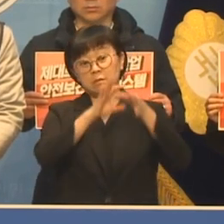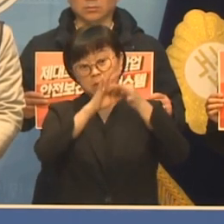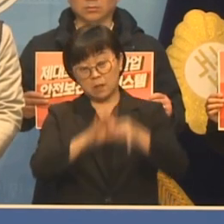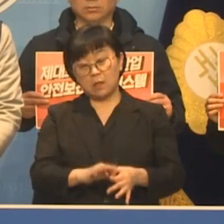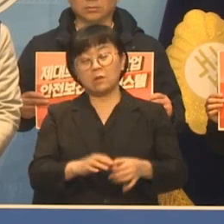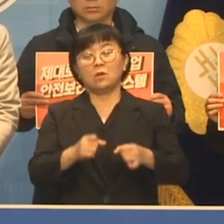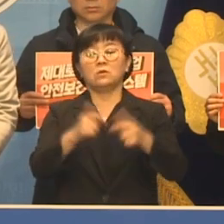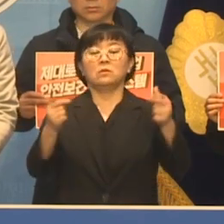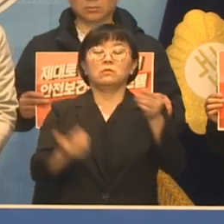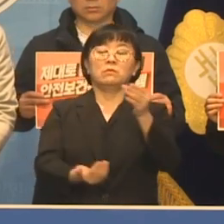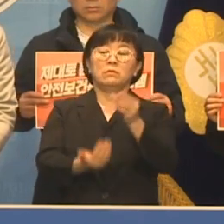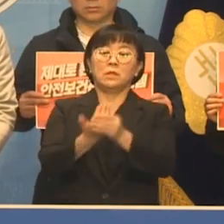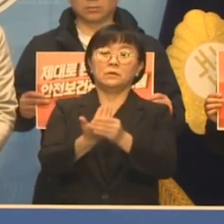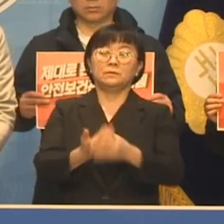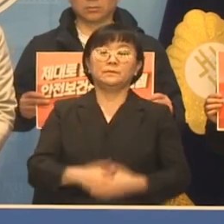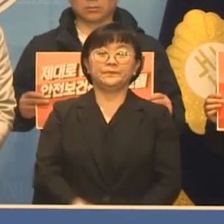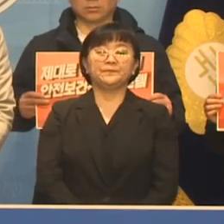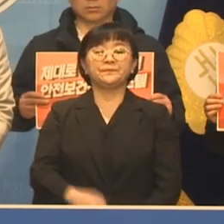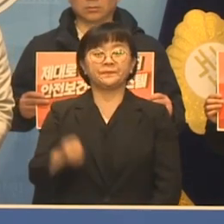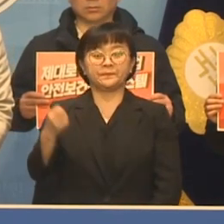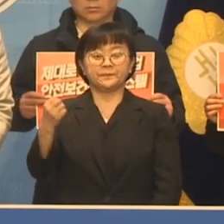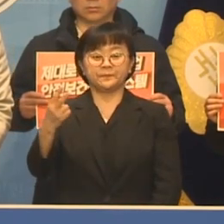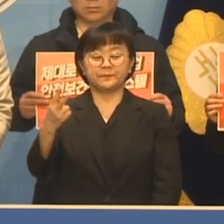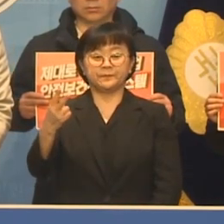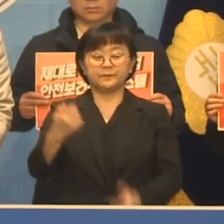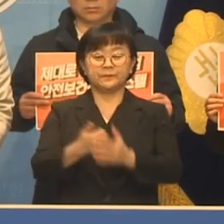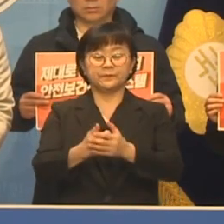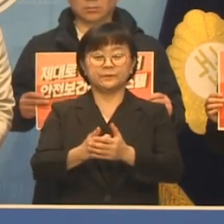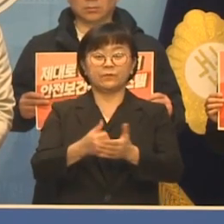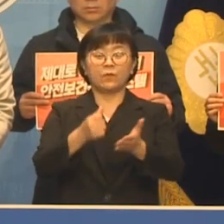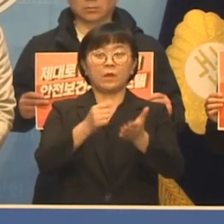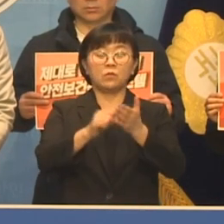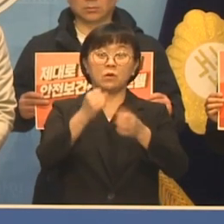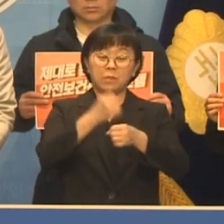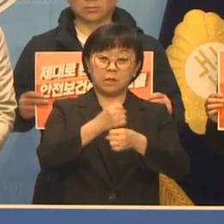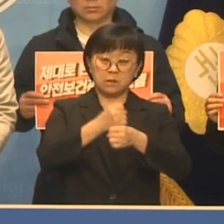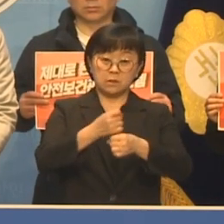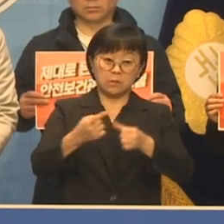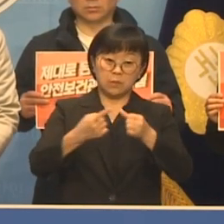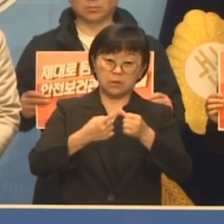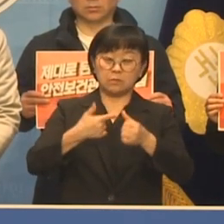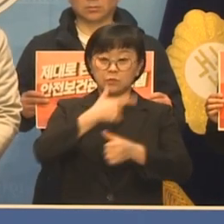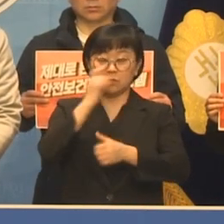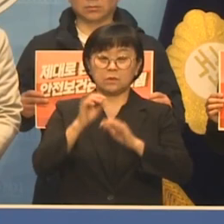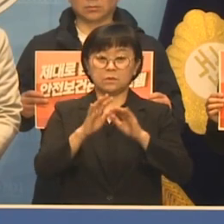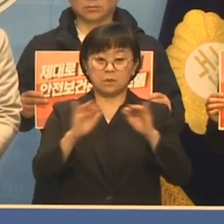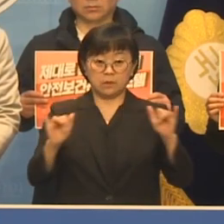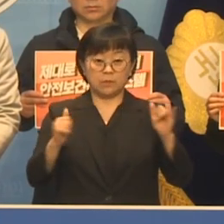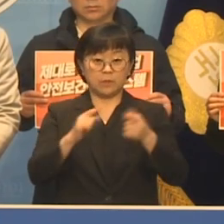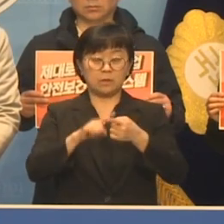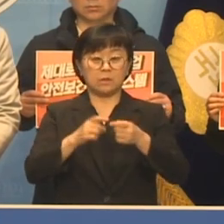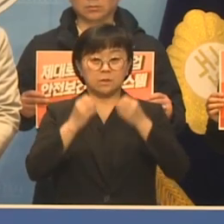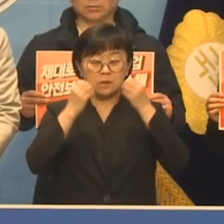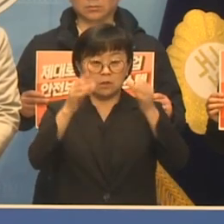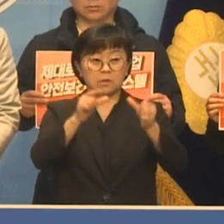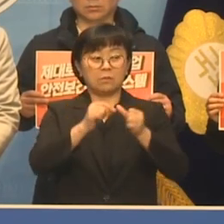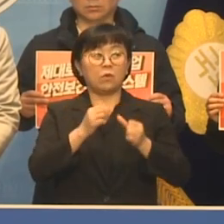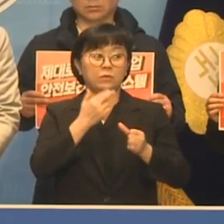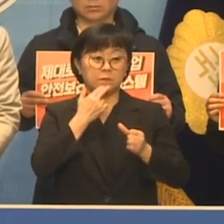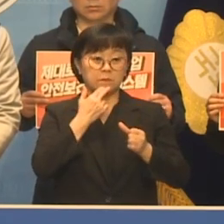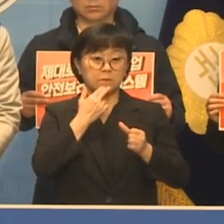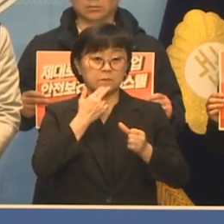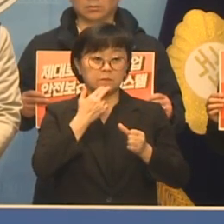지속적으로 발생하고 있습니다. 또한 생산 우선주의로 부족한 인력에 대한 신규 인력 충원